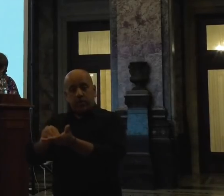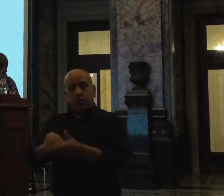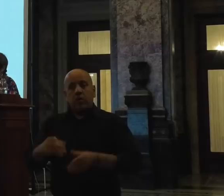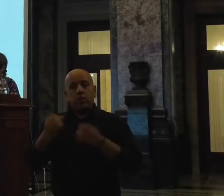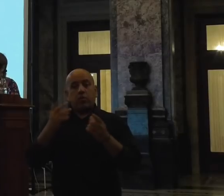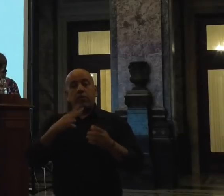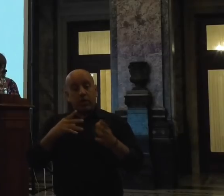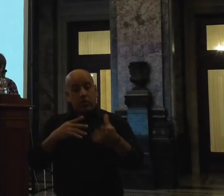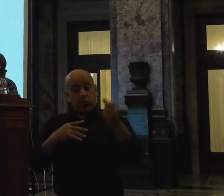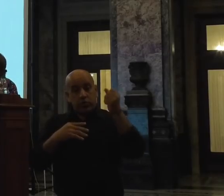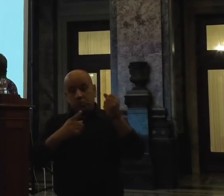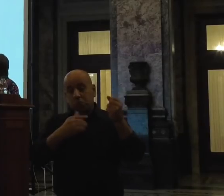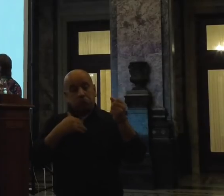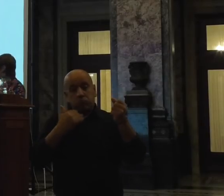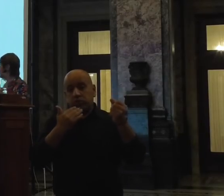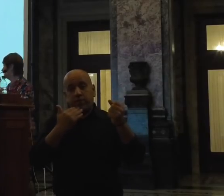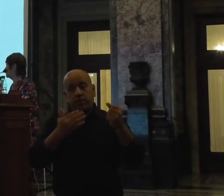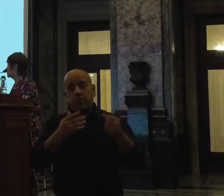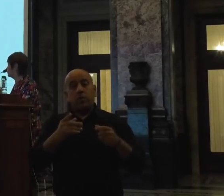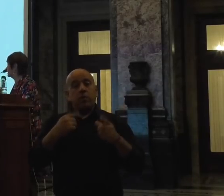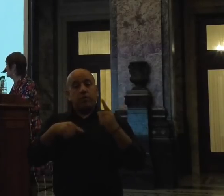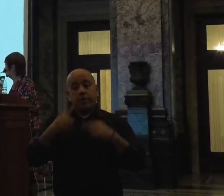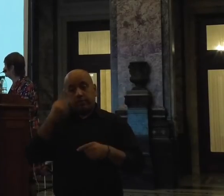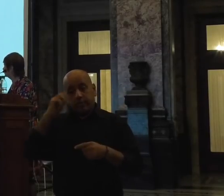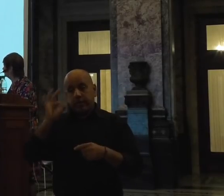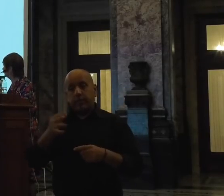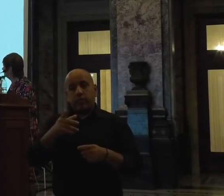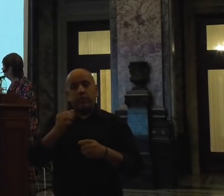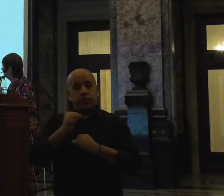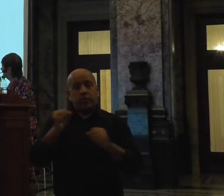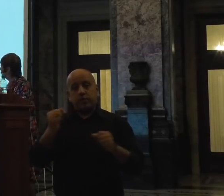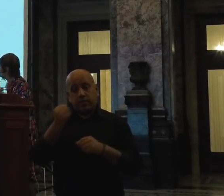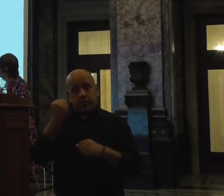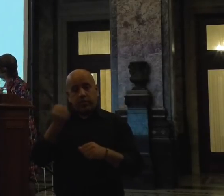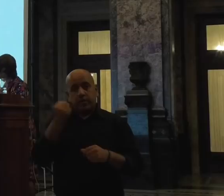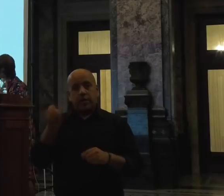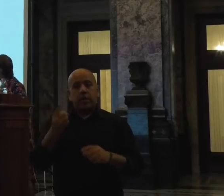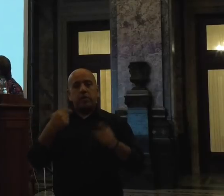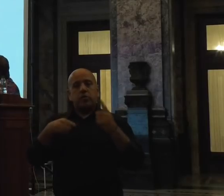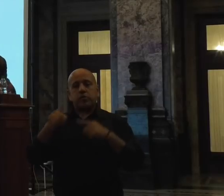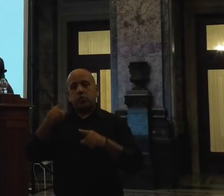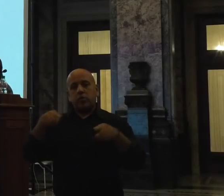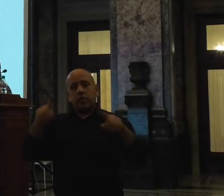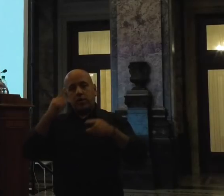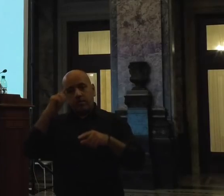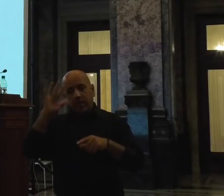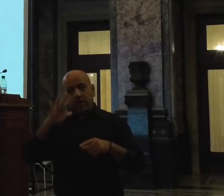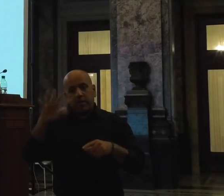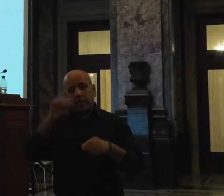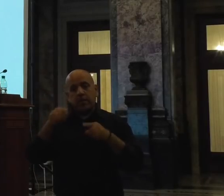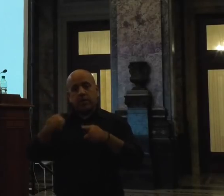porque fue un hallazgo que no esperábamos, pero que creemos que puede ser muy importante. Entonces, imagínense que esto es